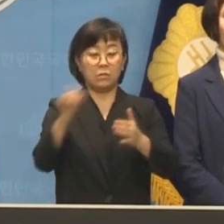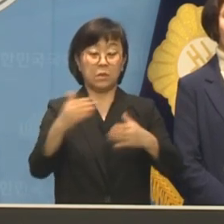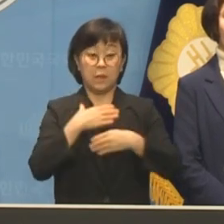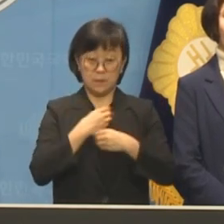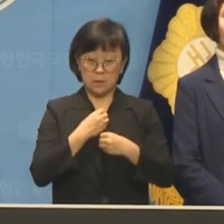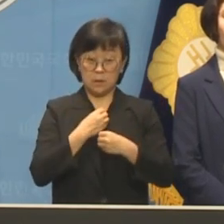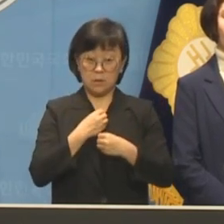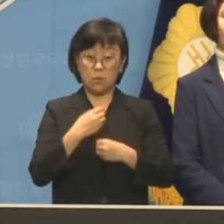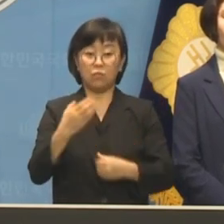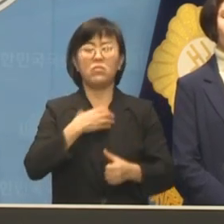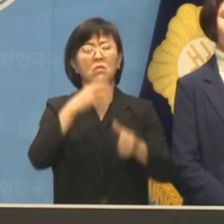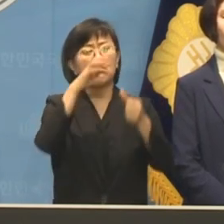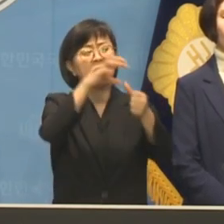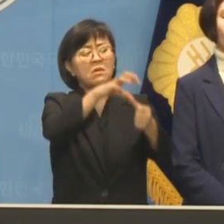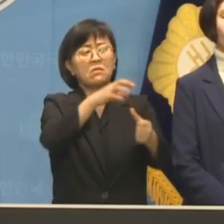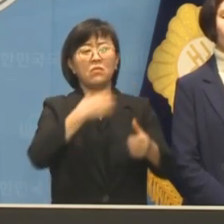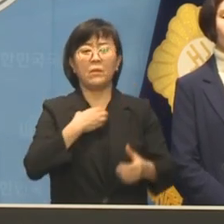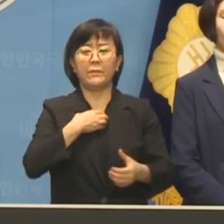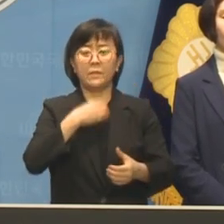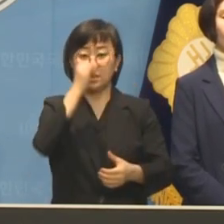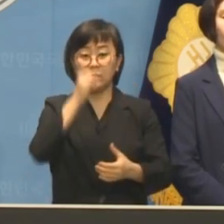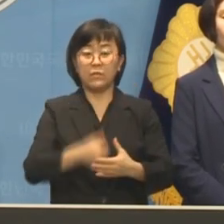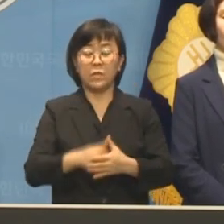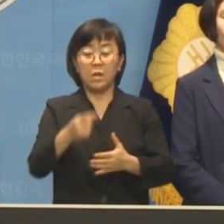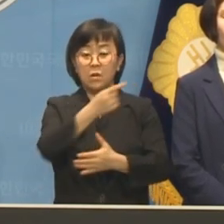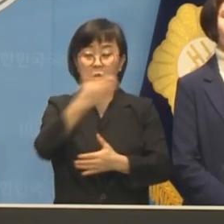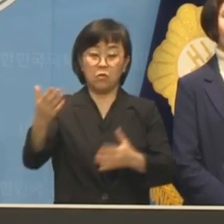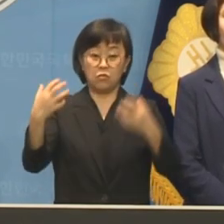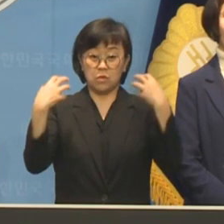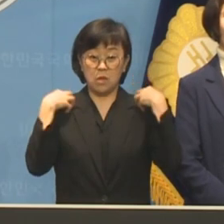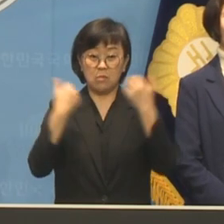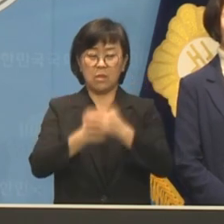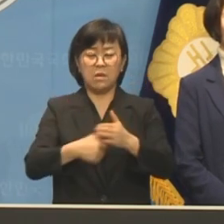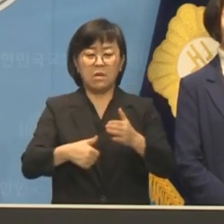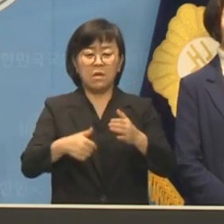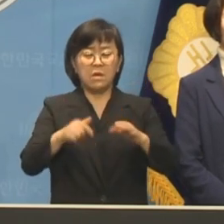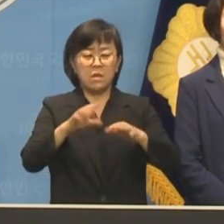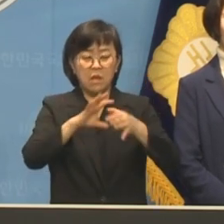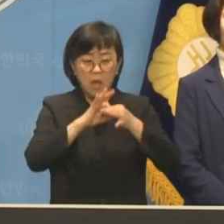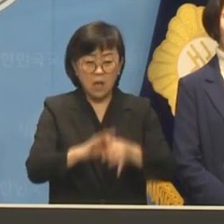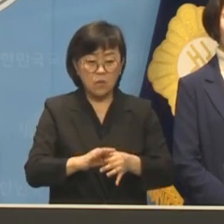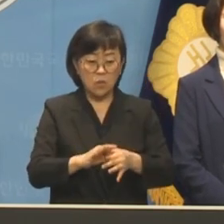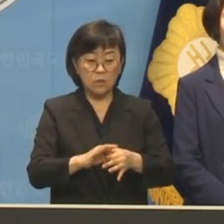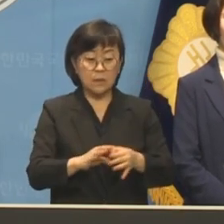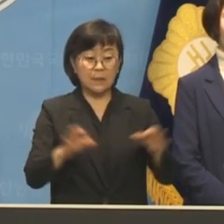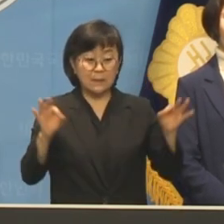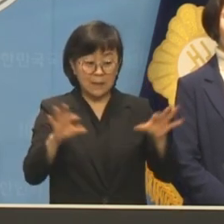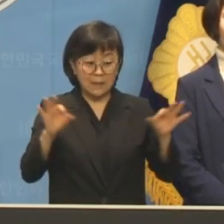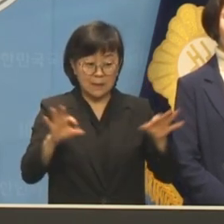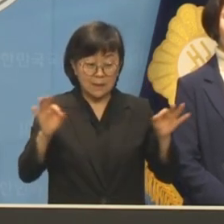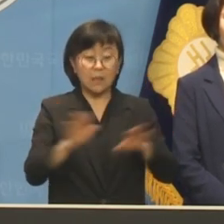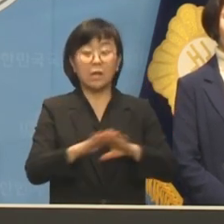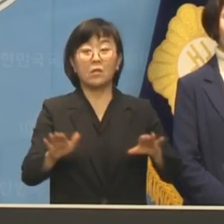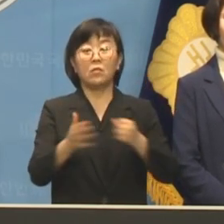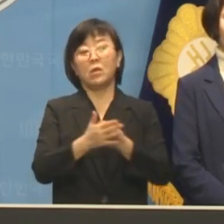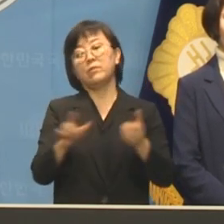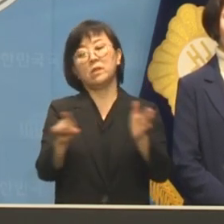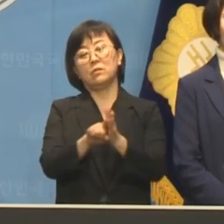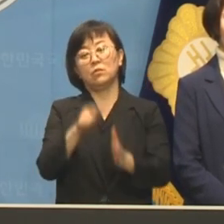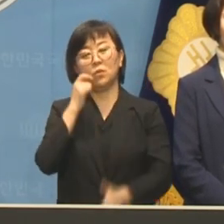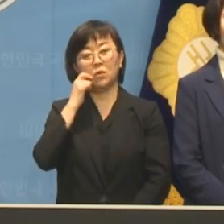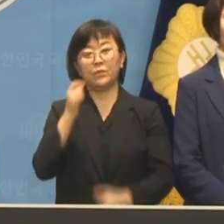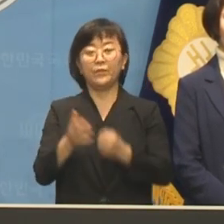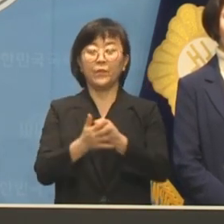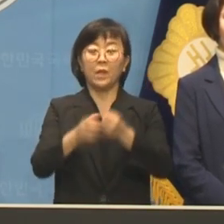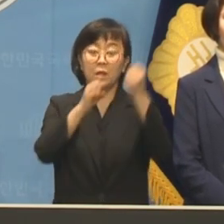안전이 위협받고 있습니다. 소방청의 계속된 땜질식 처방은 믿을 수가 없습니다. 보다